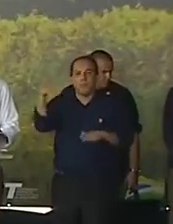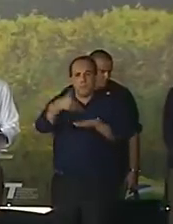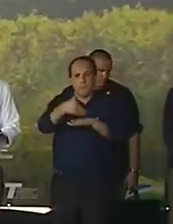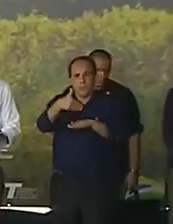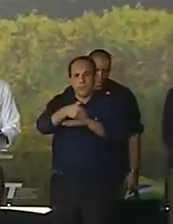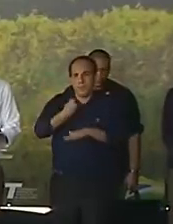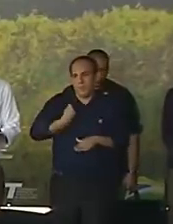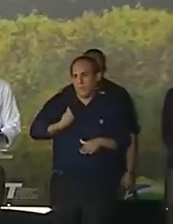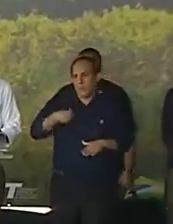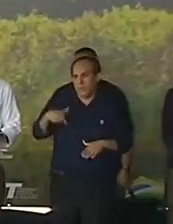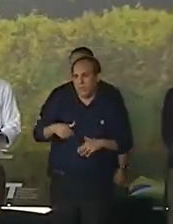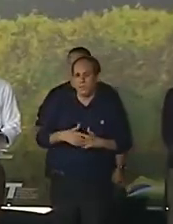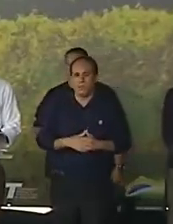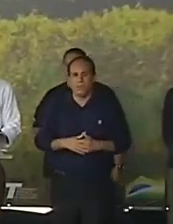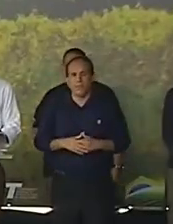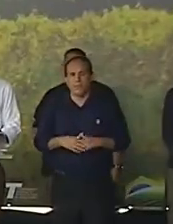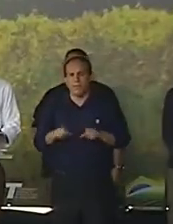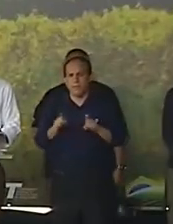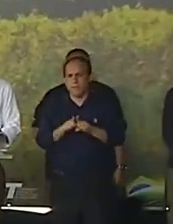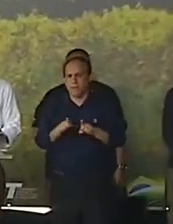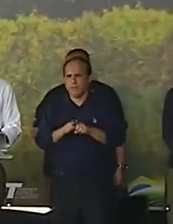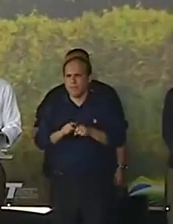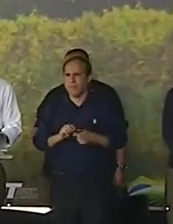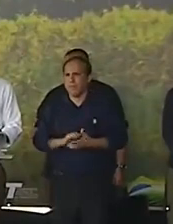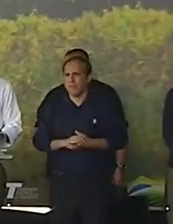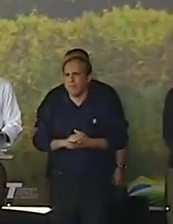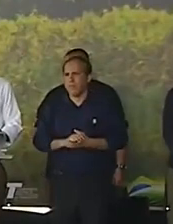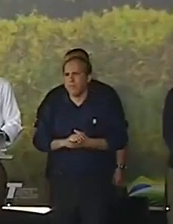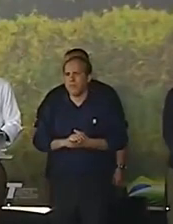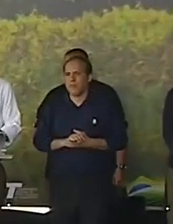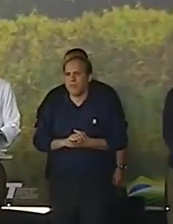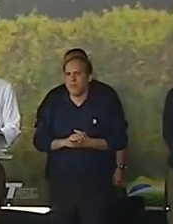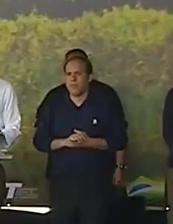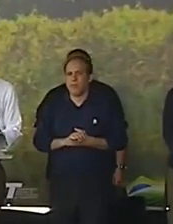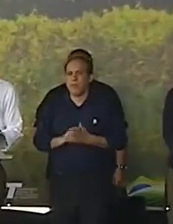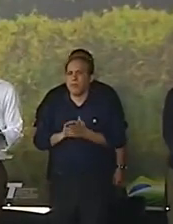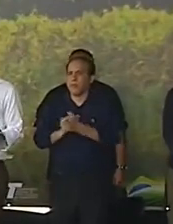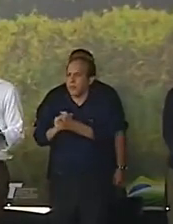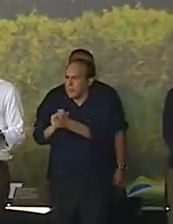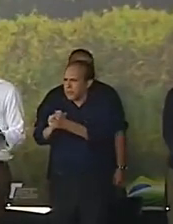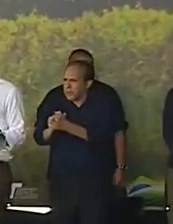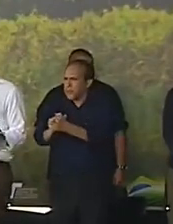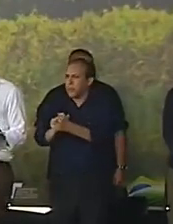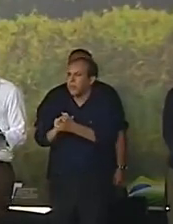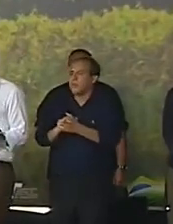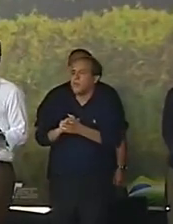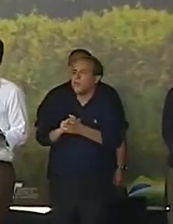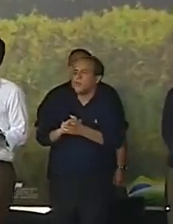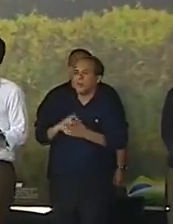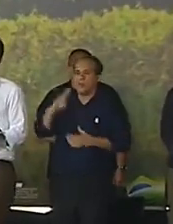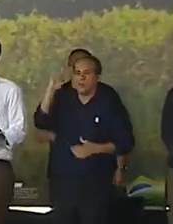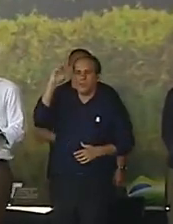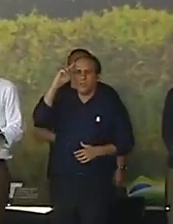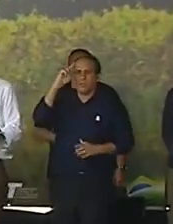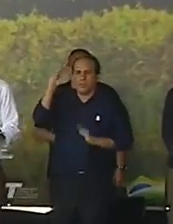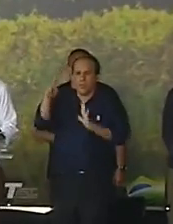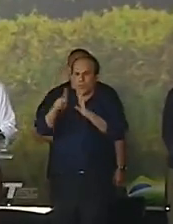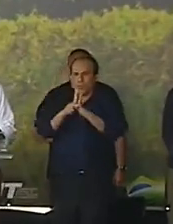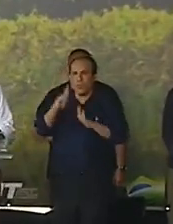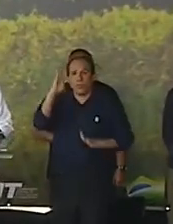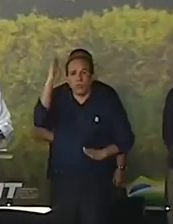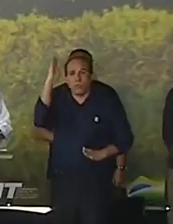Gostaria de cumprimentar ao Exército Brasileiro e